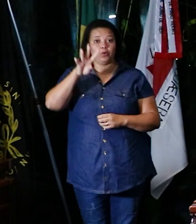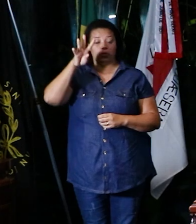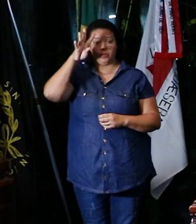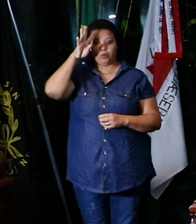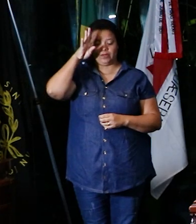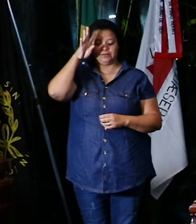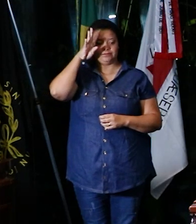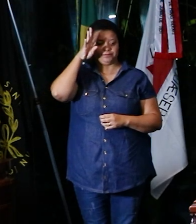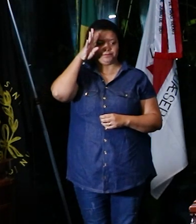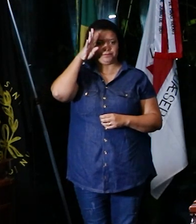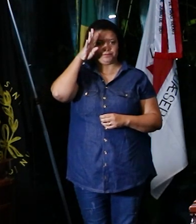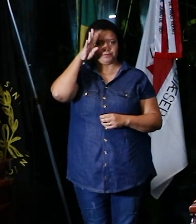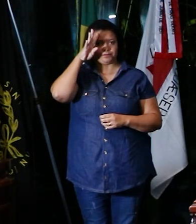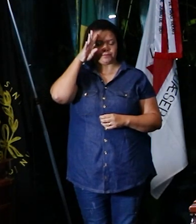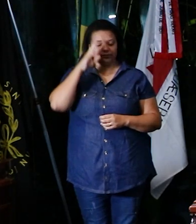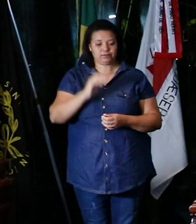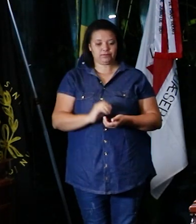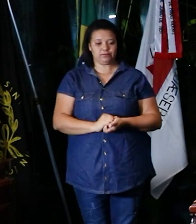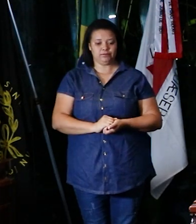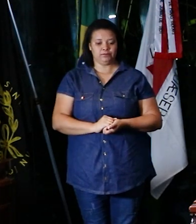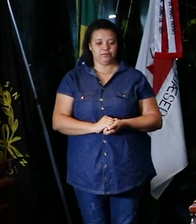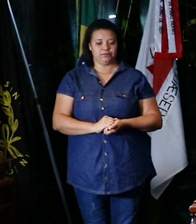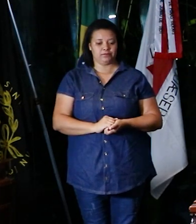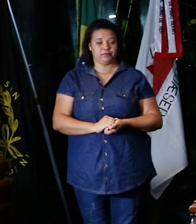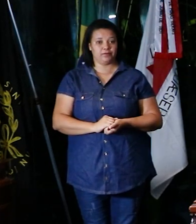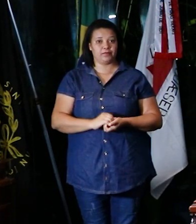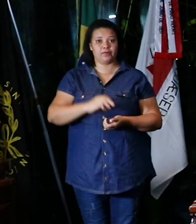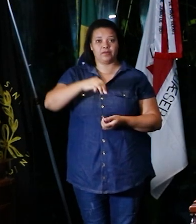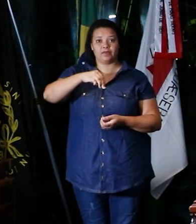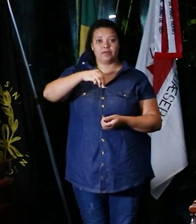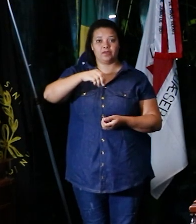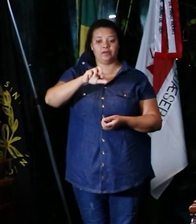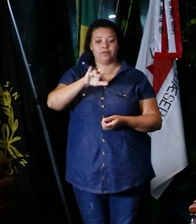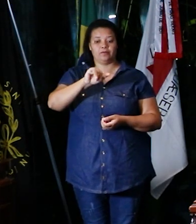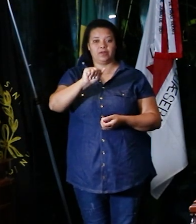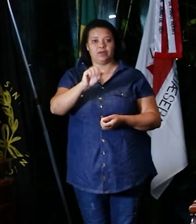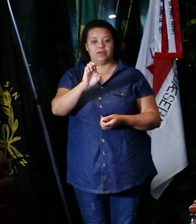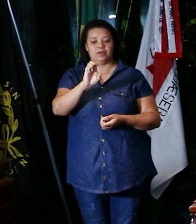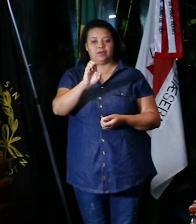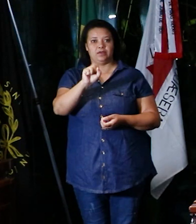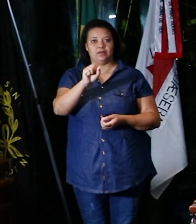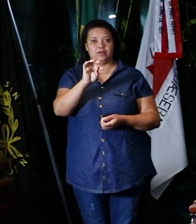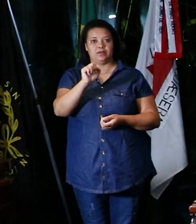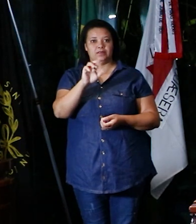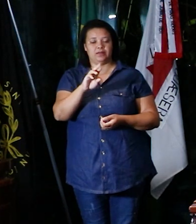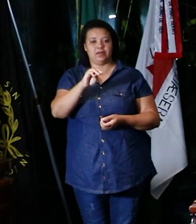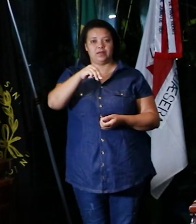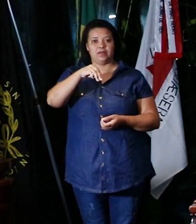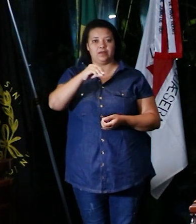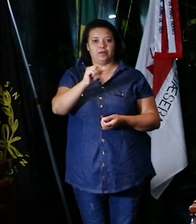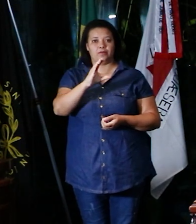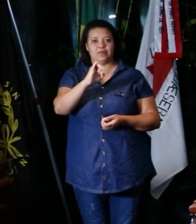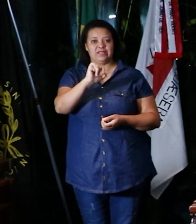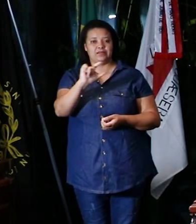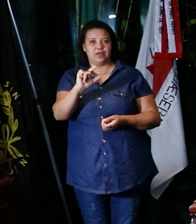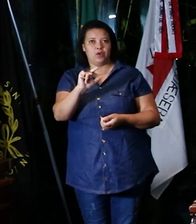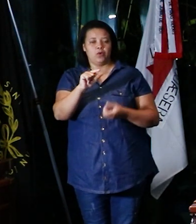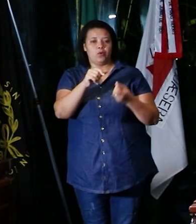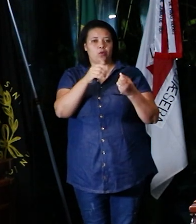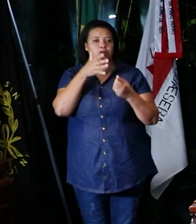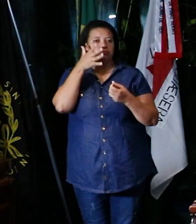quarta-feira, a gente teve aqui a Maria Esther Maciel, que também falou num aspecto